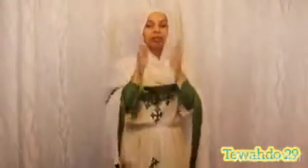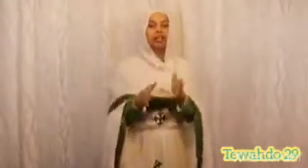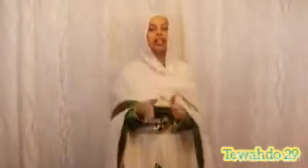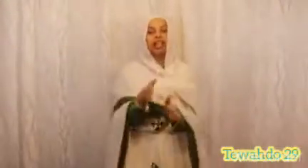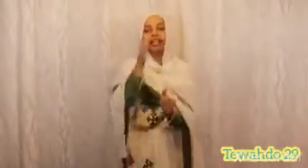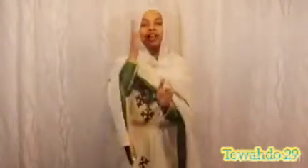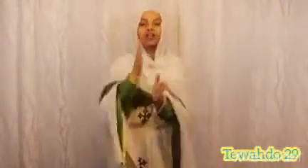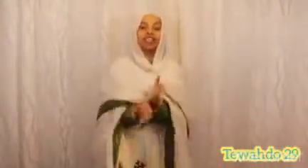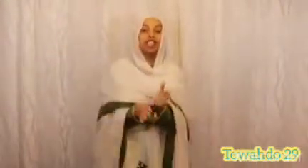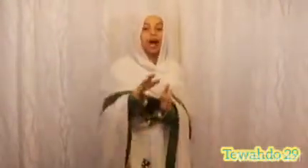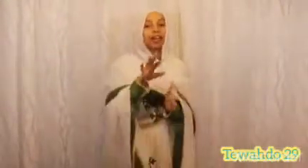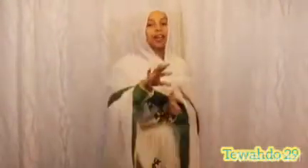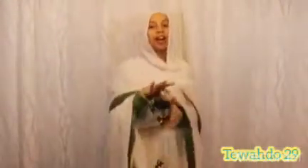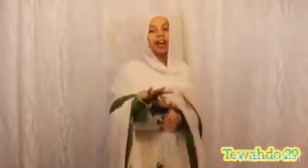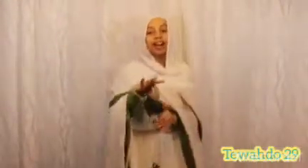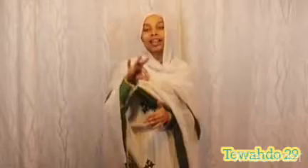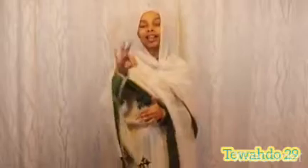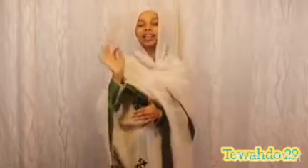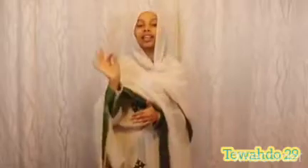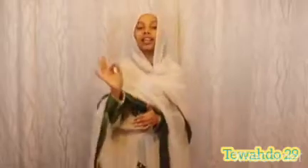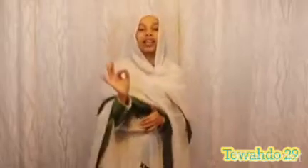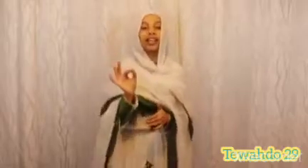የነቢያት ትንቢት ፍጻሜ ያገኘ